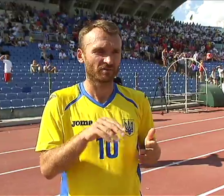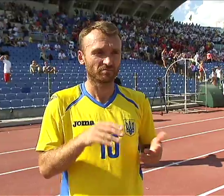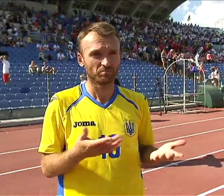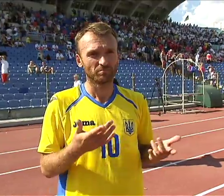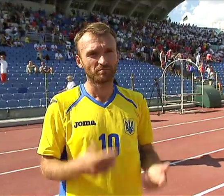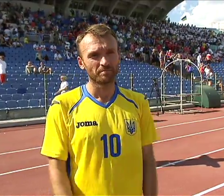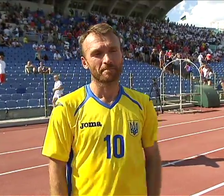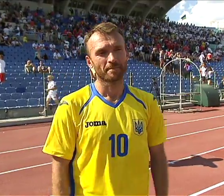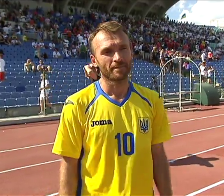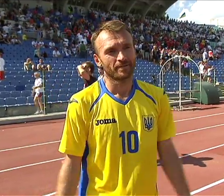поражение сами ребята